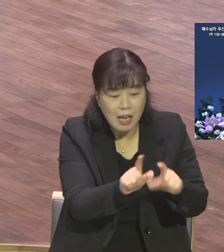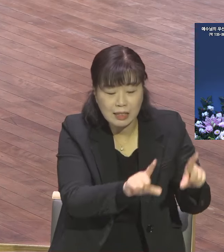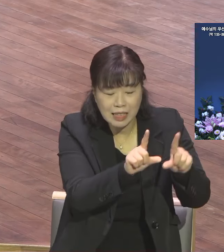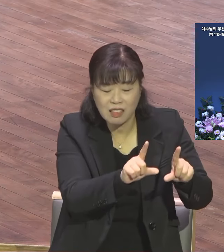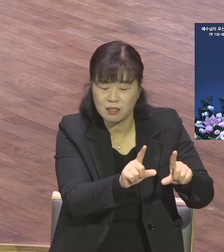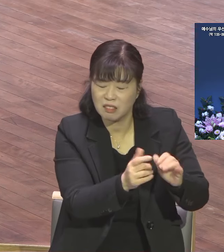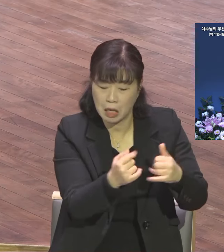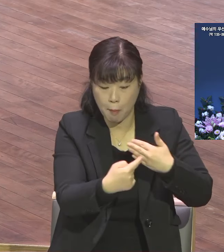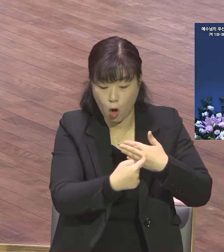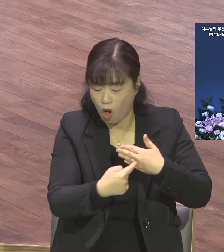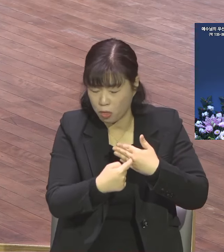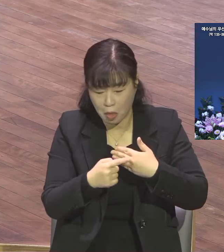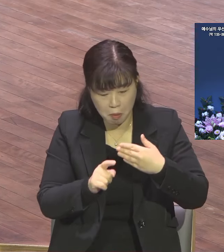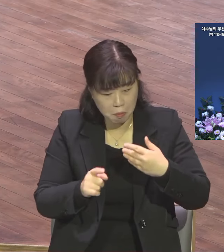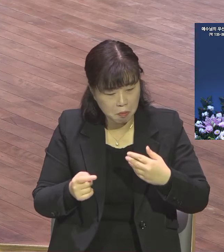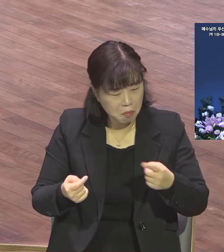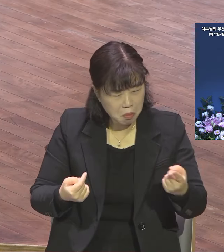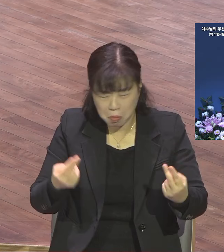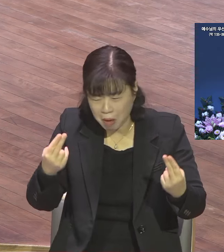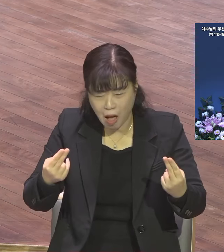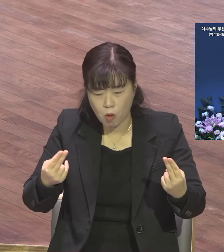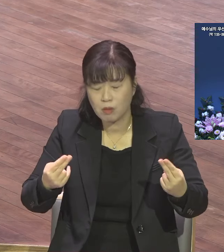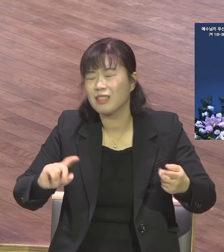해서 성경물 들고 온다.